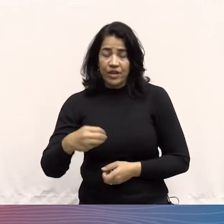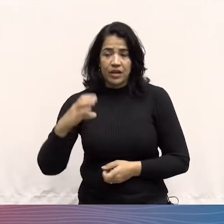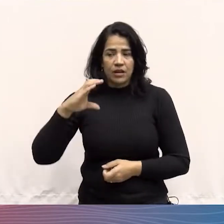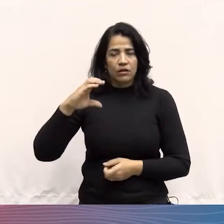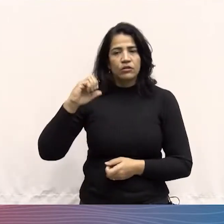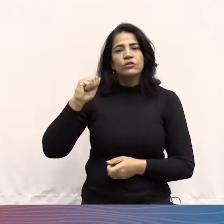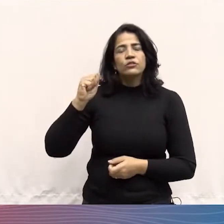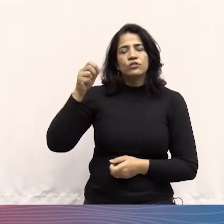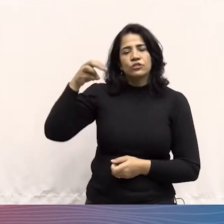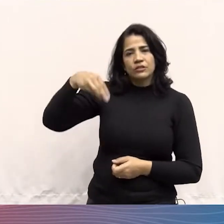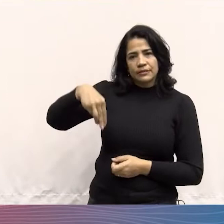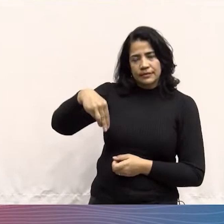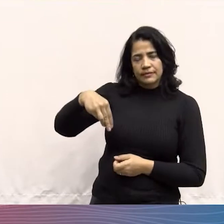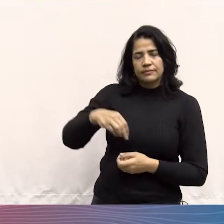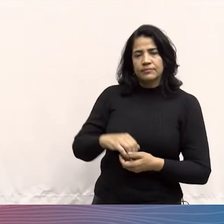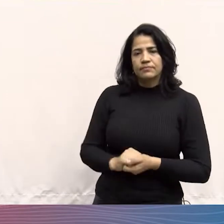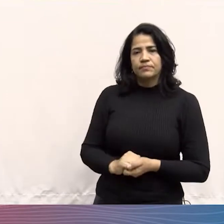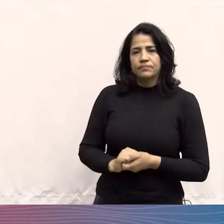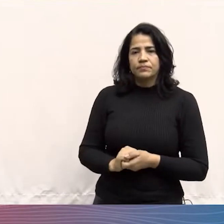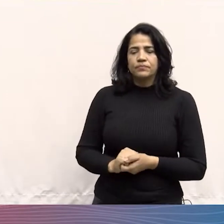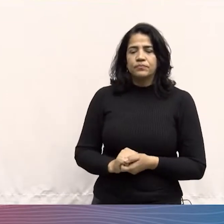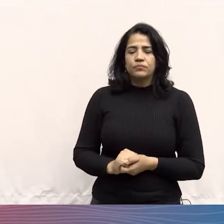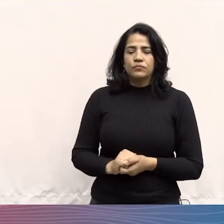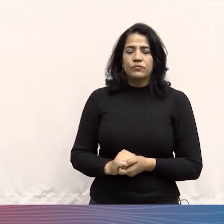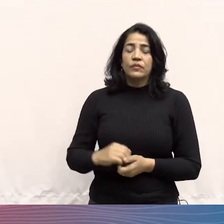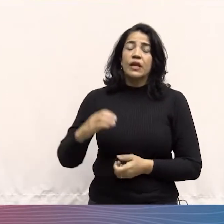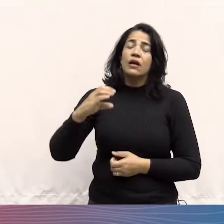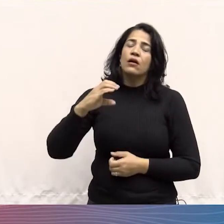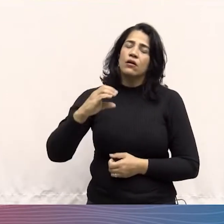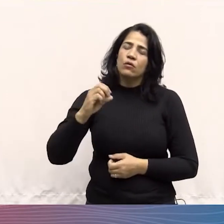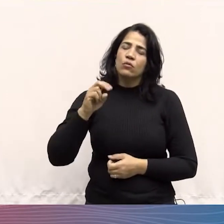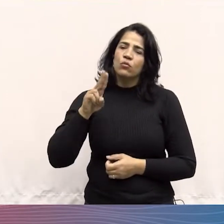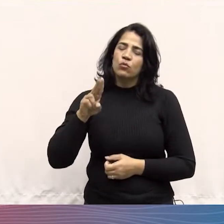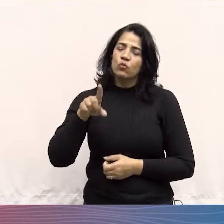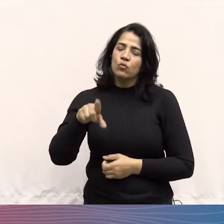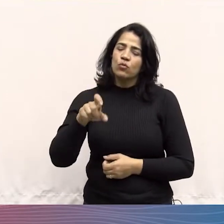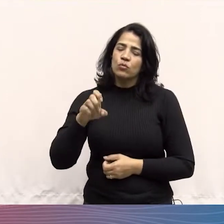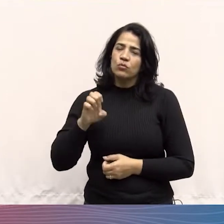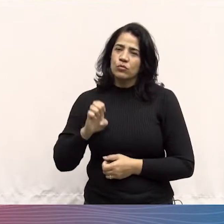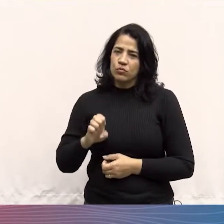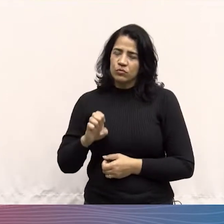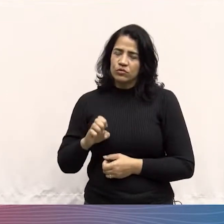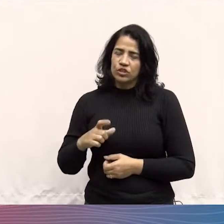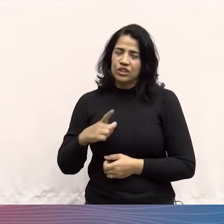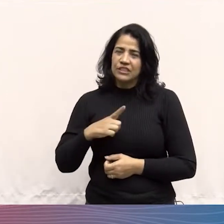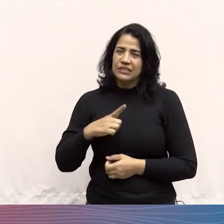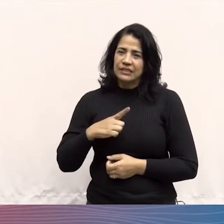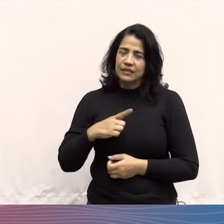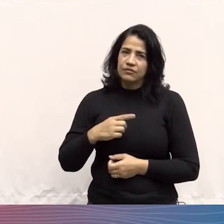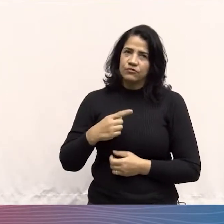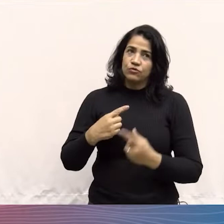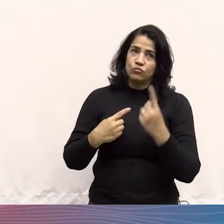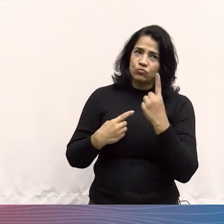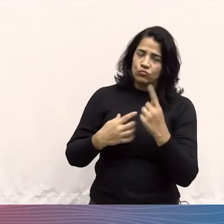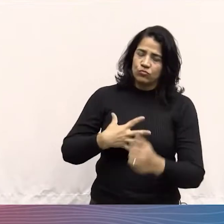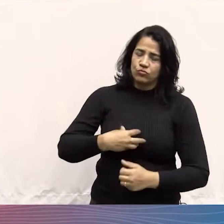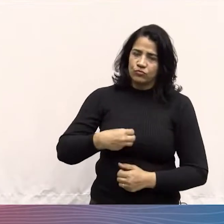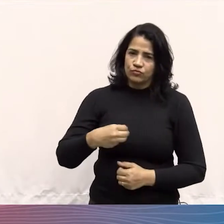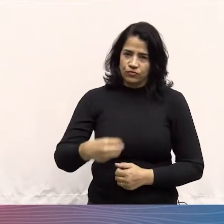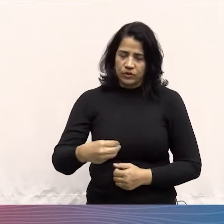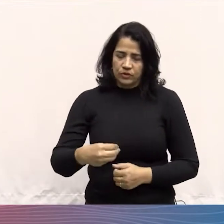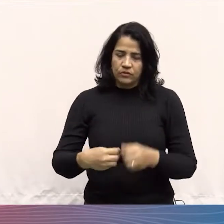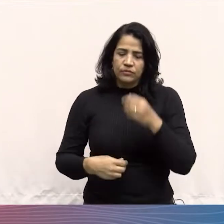né? E Cuxi gerou Nimrod. Esse Nimrod, né, o qual começou a